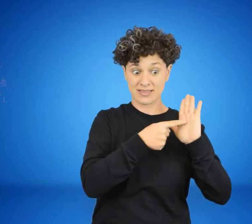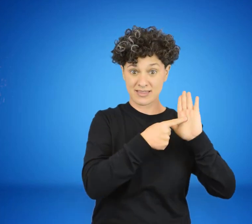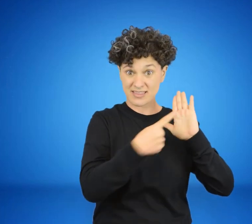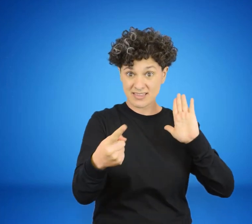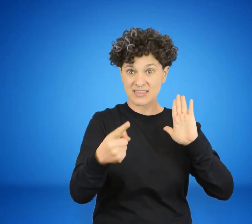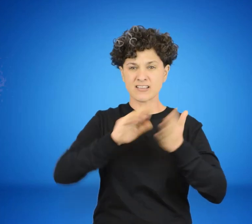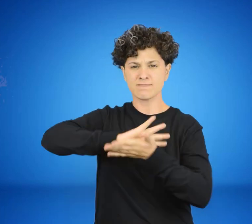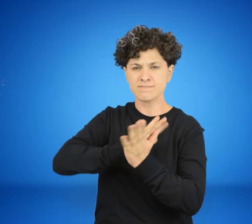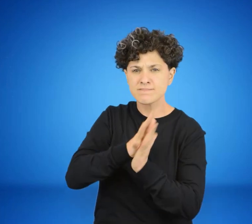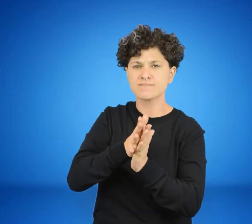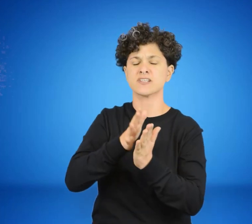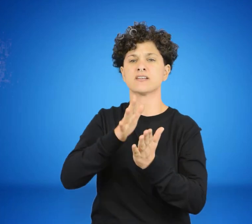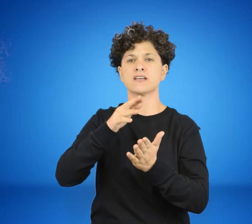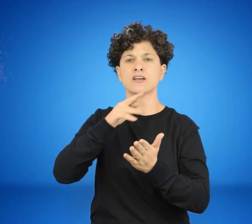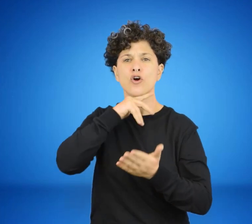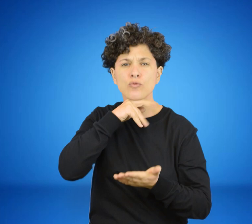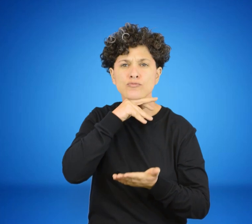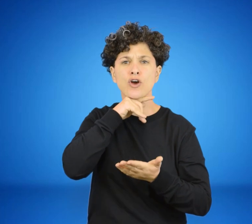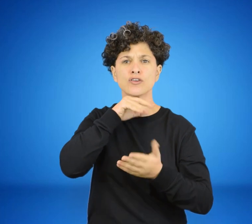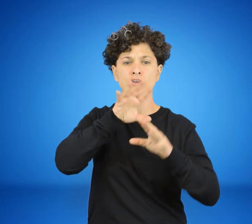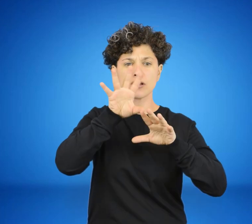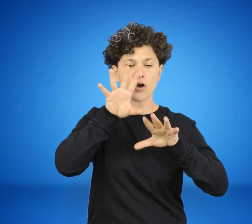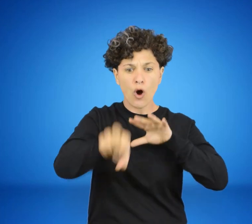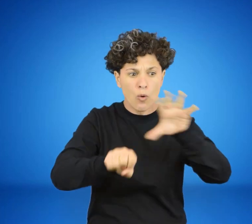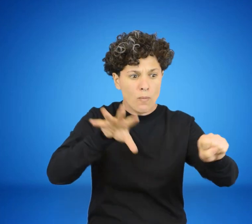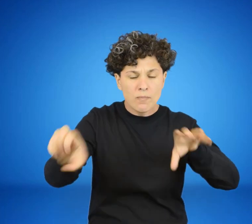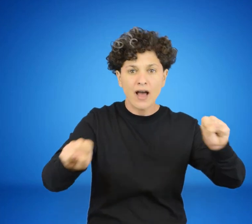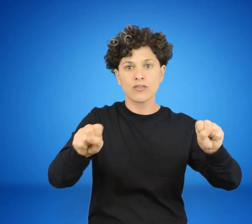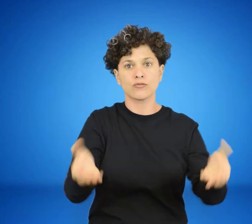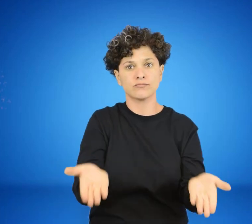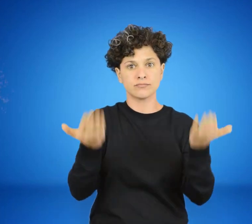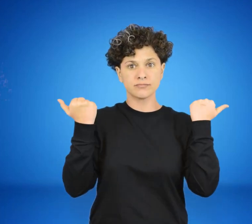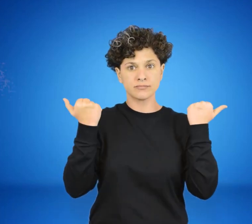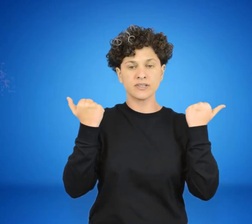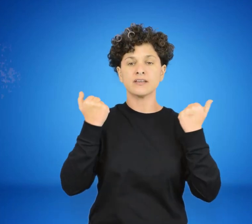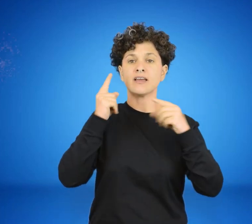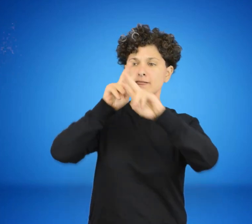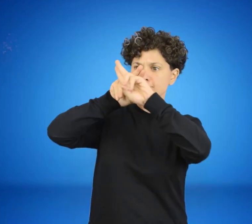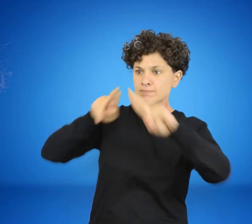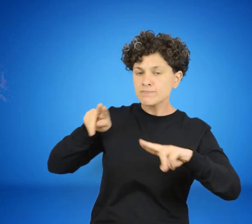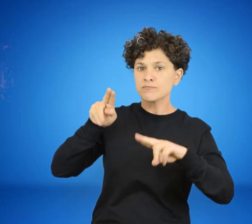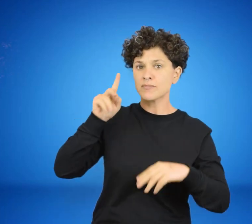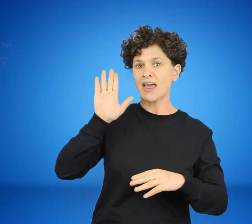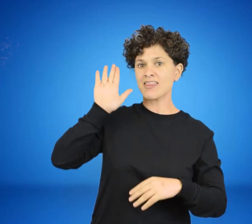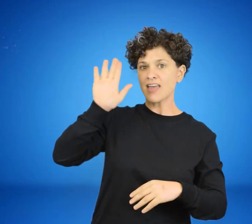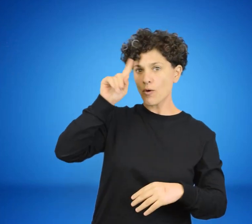lucha contra la corrupción y la desocupación la eliminación de la deuda externa y otros postulados